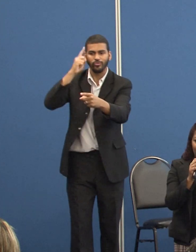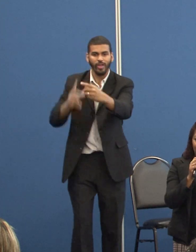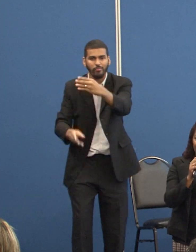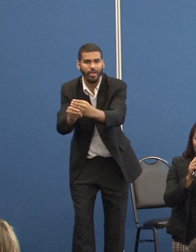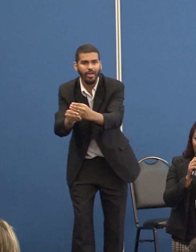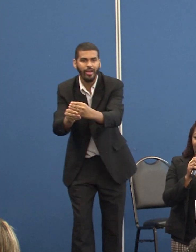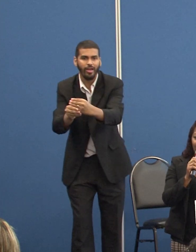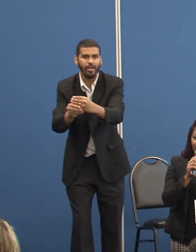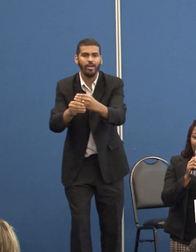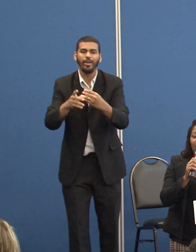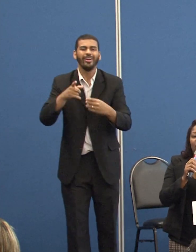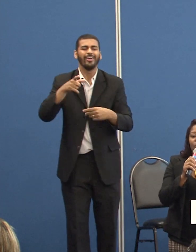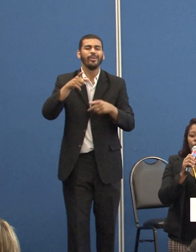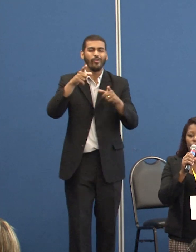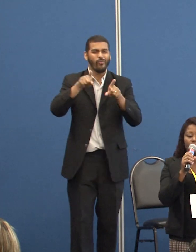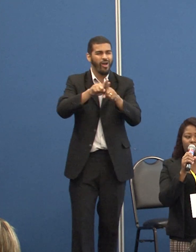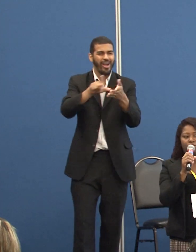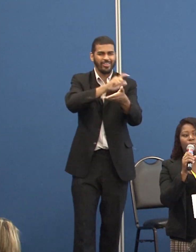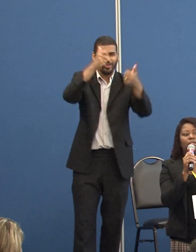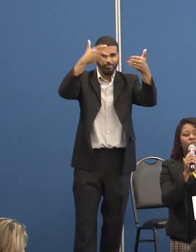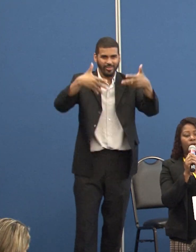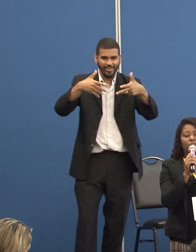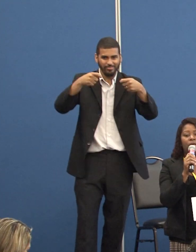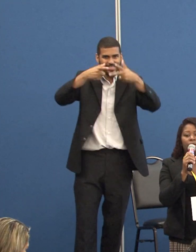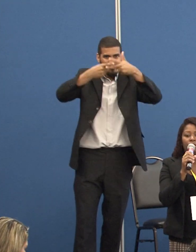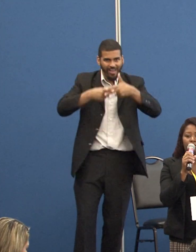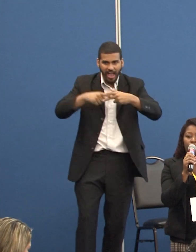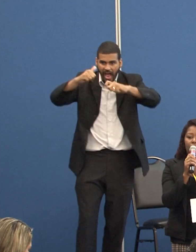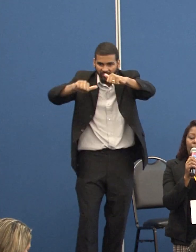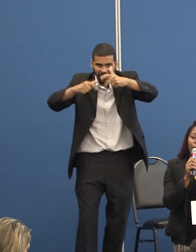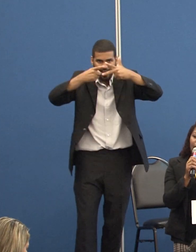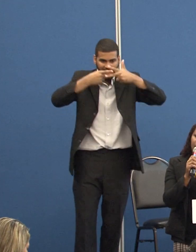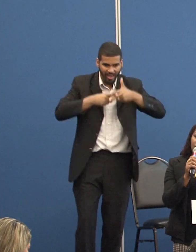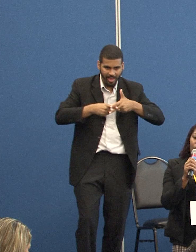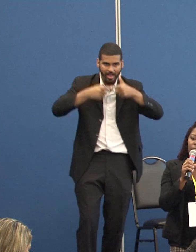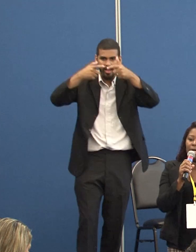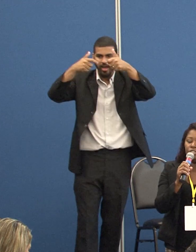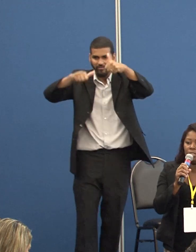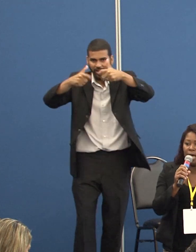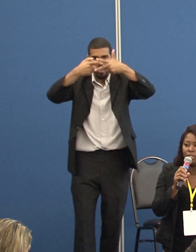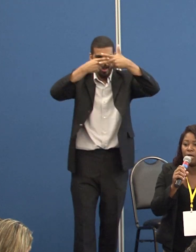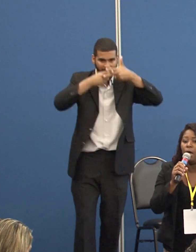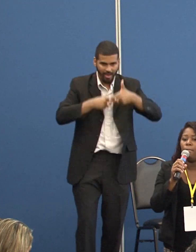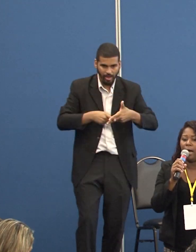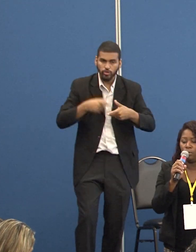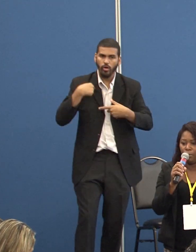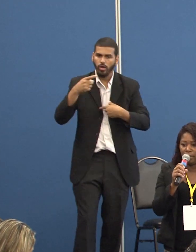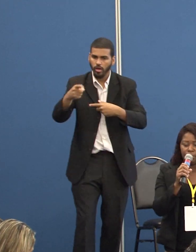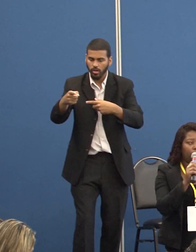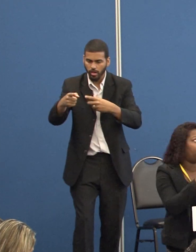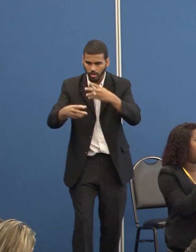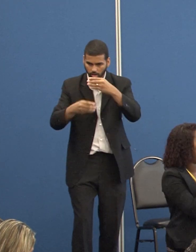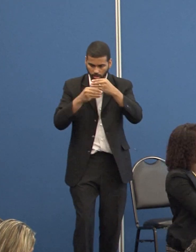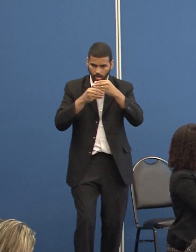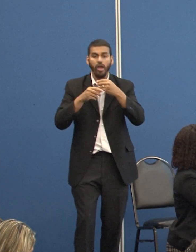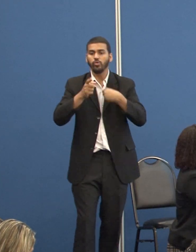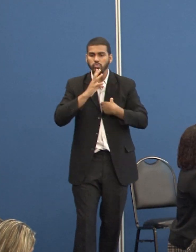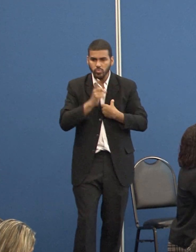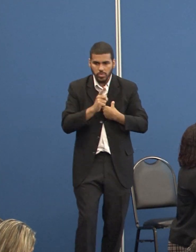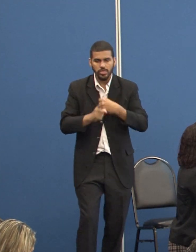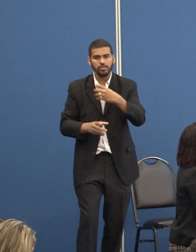que é replanejar? Ele me trouxe informações, então eu vou replanejar a unidade didática para um próximo